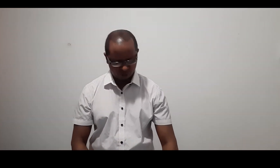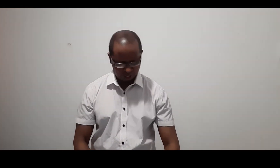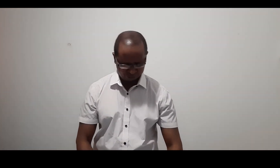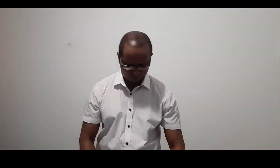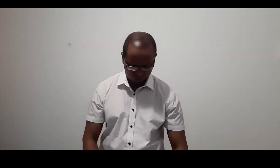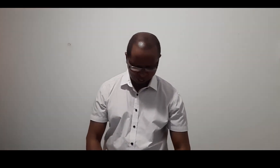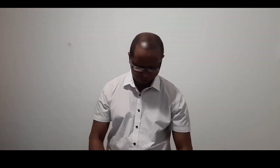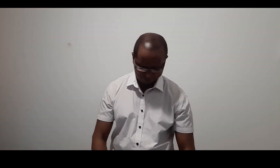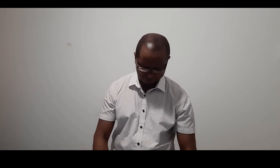izany fonao zany